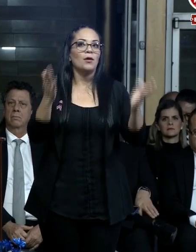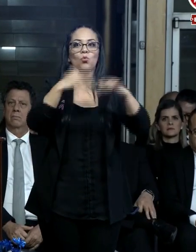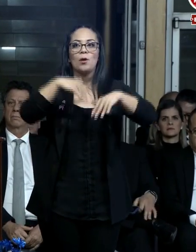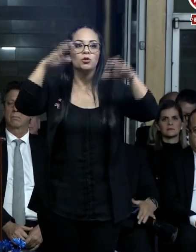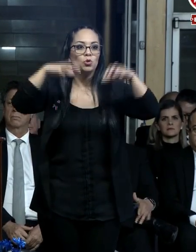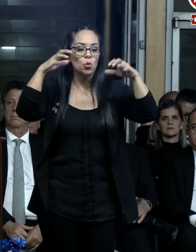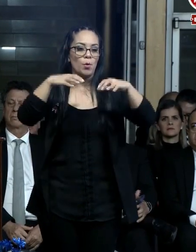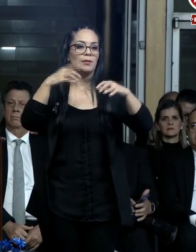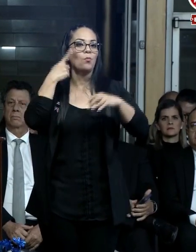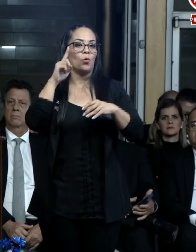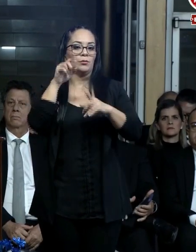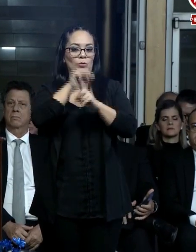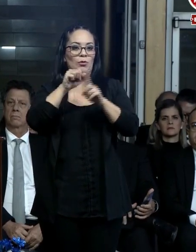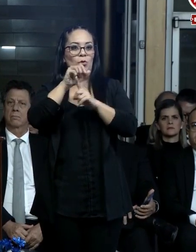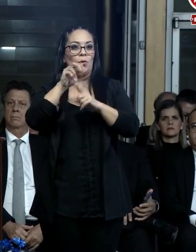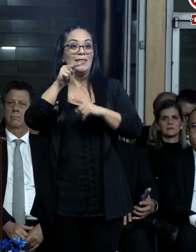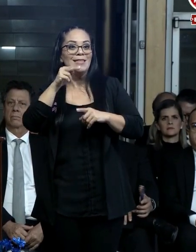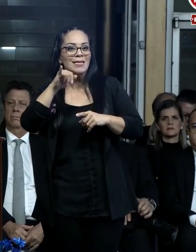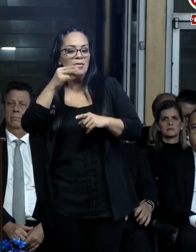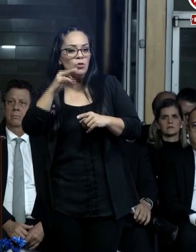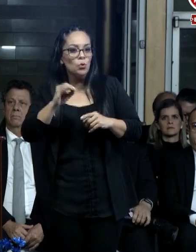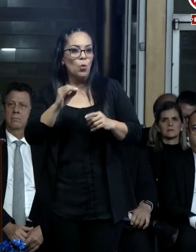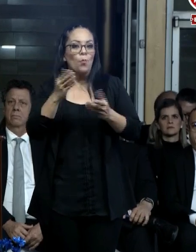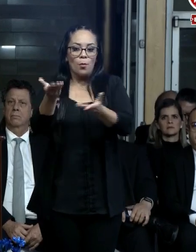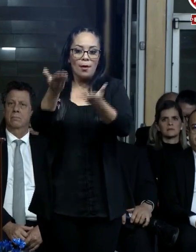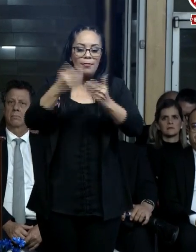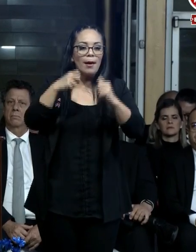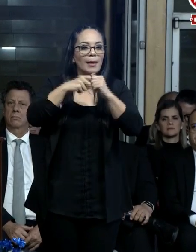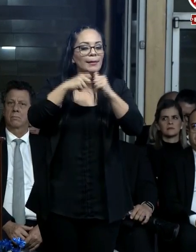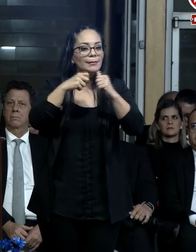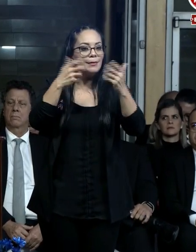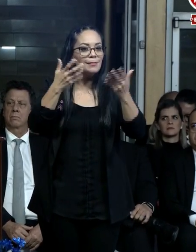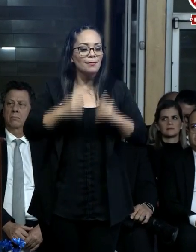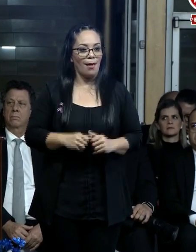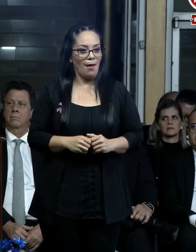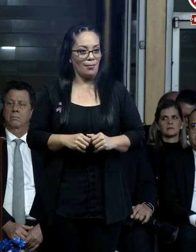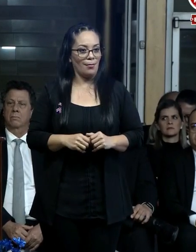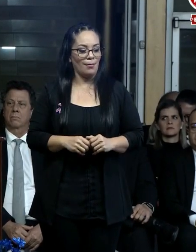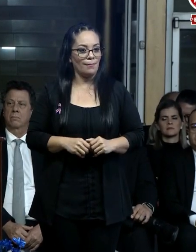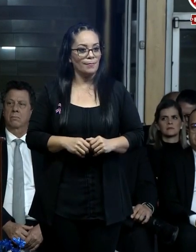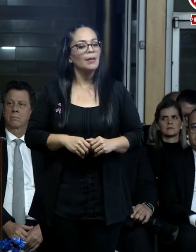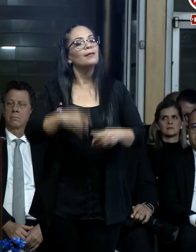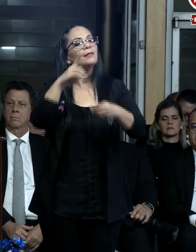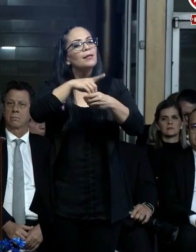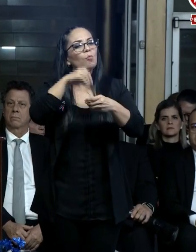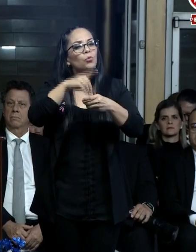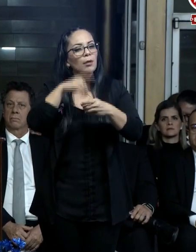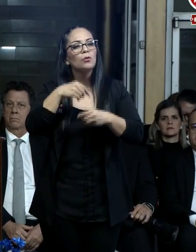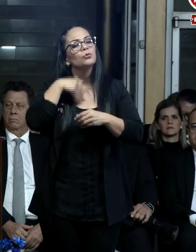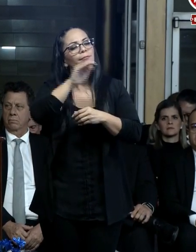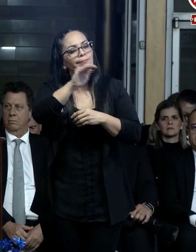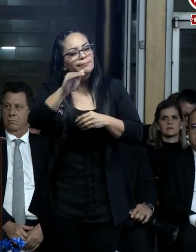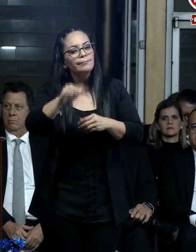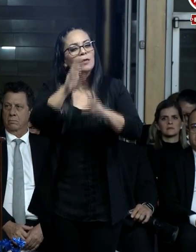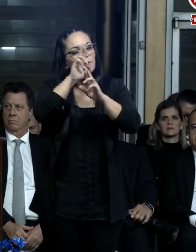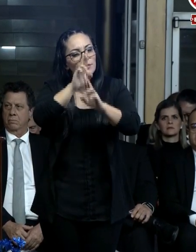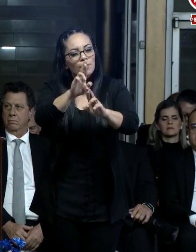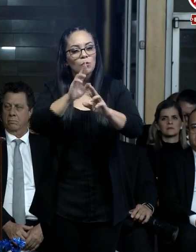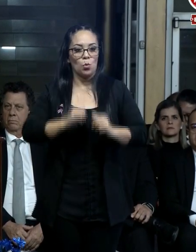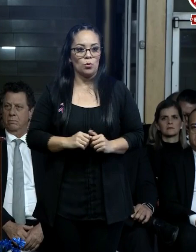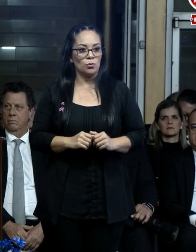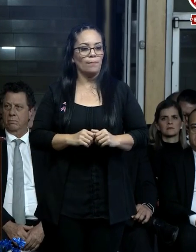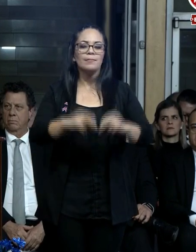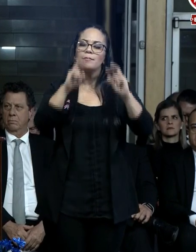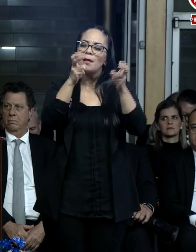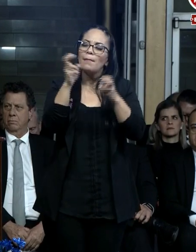Niño, pueda abastecernos de electricidad. Señores diputados, es un llamado respetuoso, porque estos